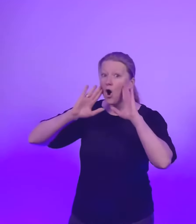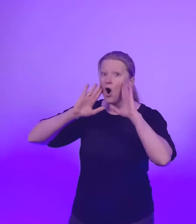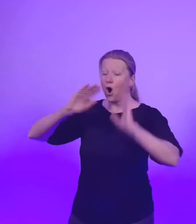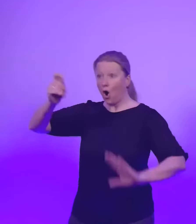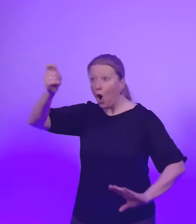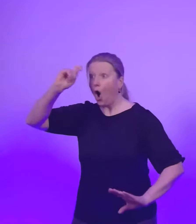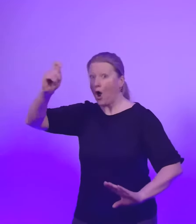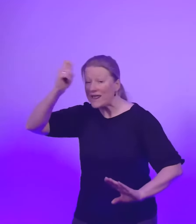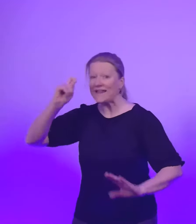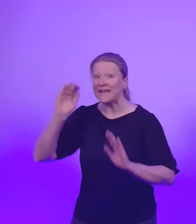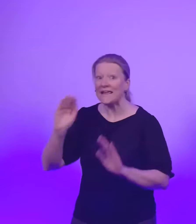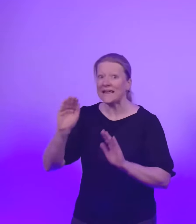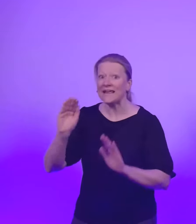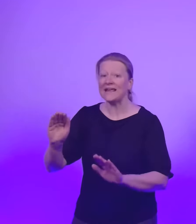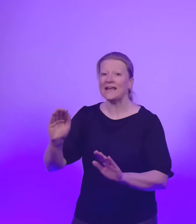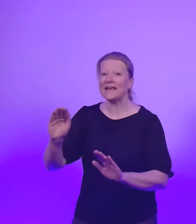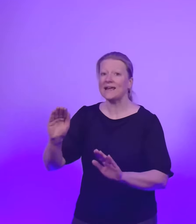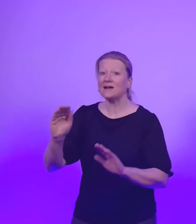Olly!